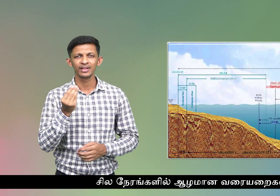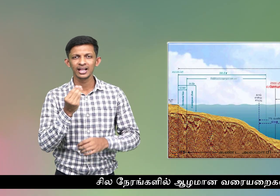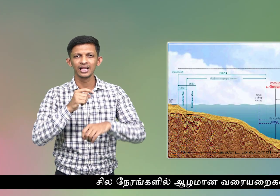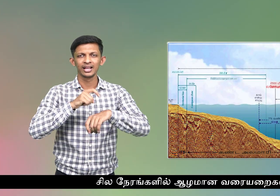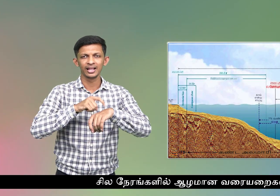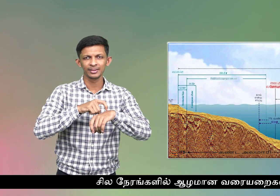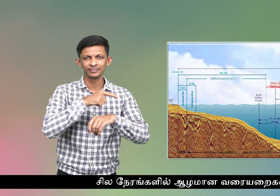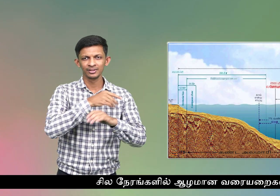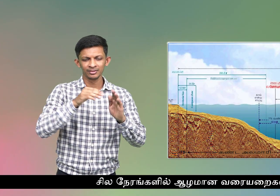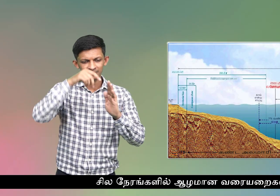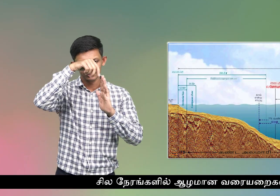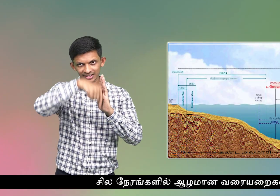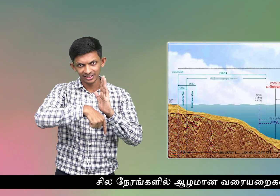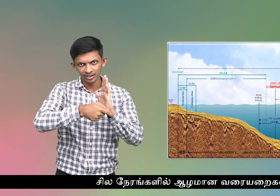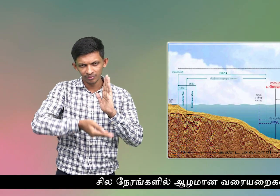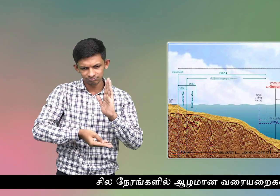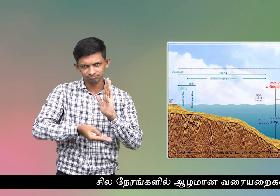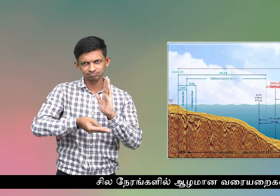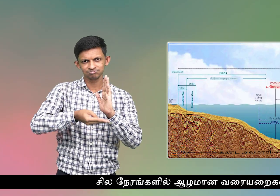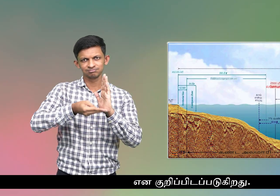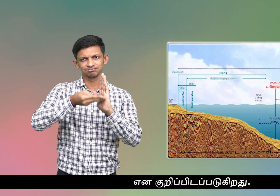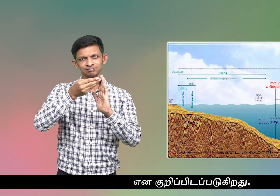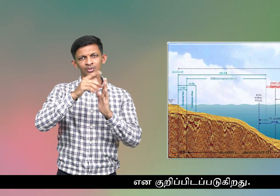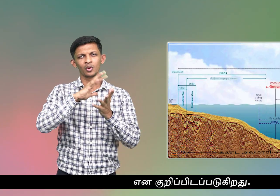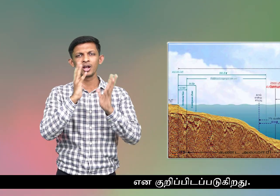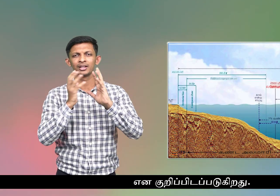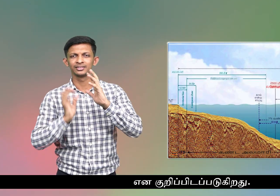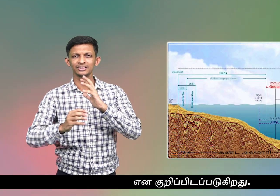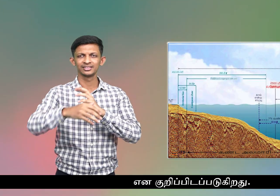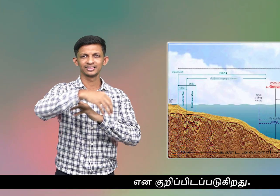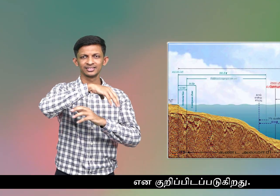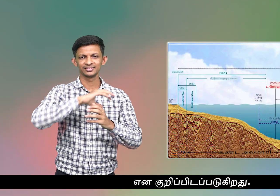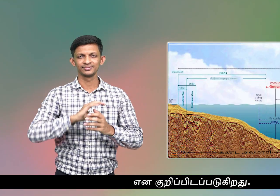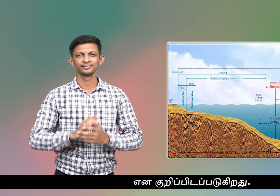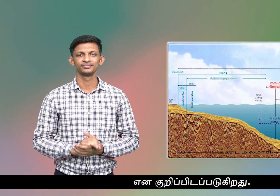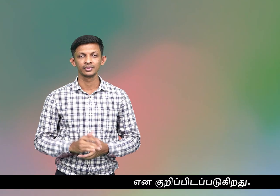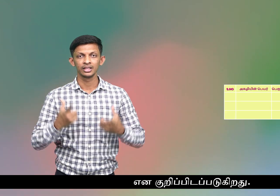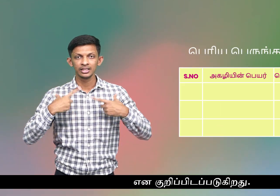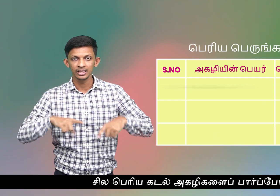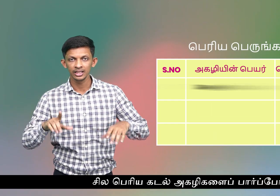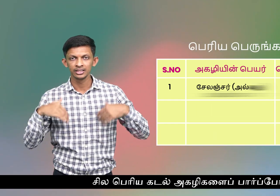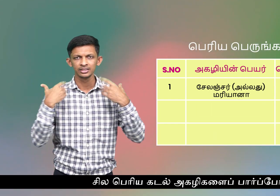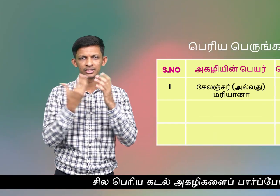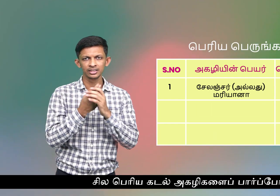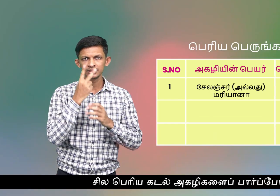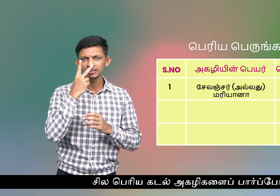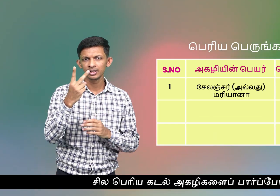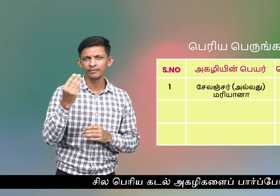சில நேரங்களில் ஆழமான வரையறைகள் என குறிப்பிடப்படுகிறது. சில பெரிய கடல்